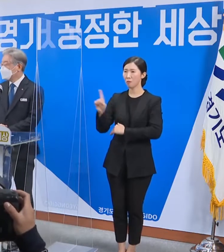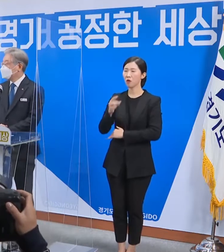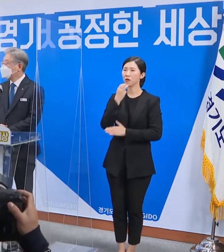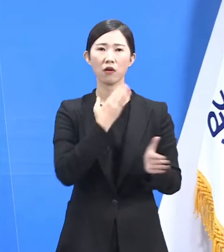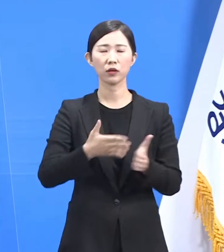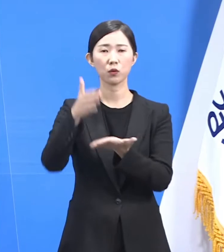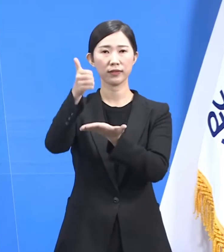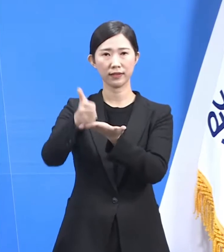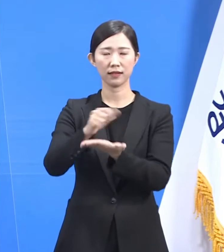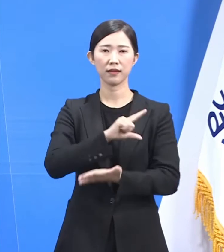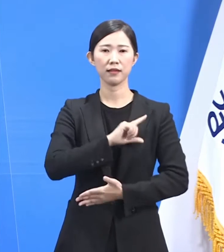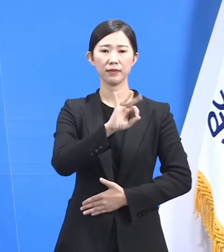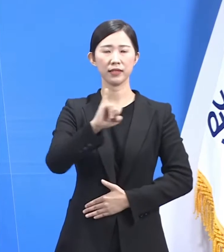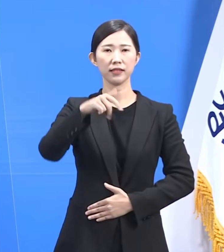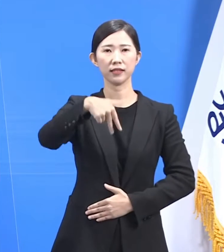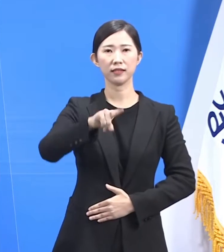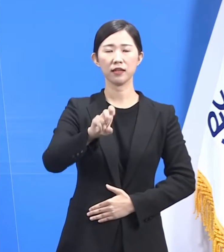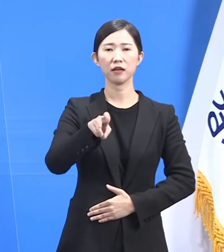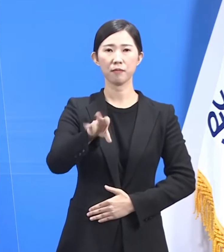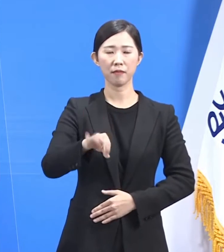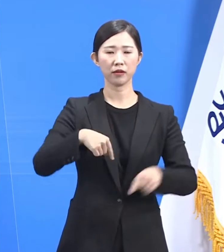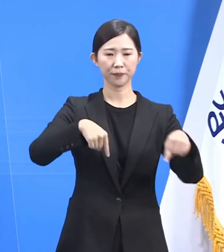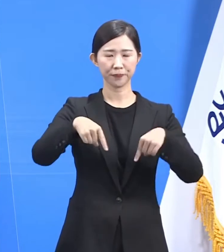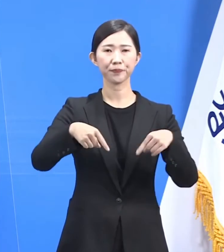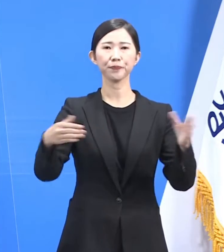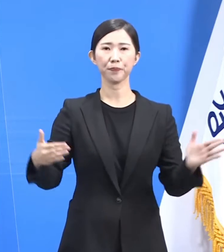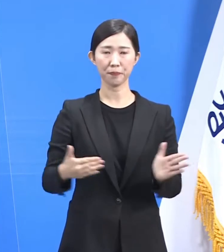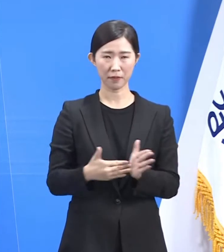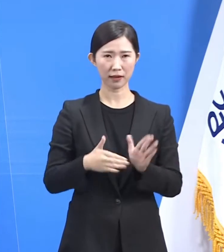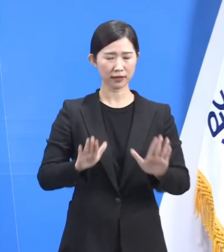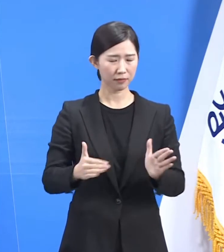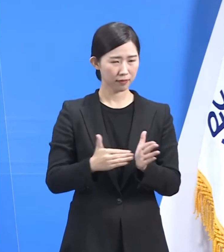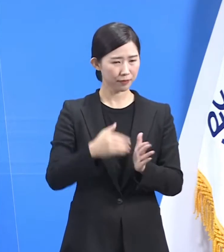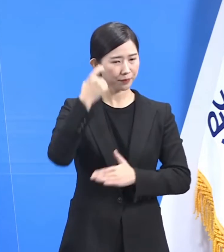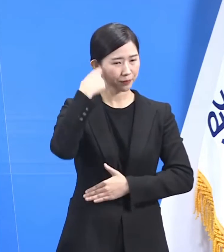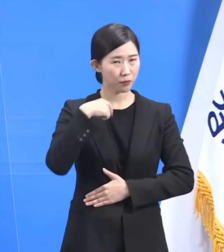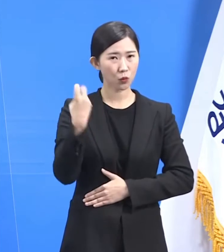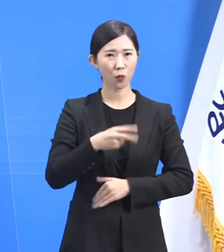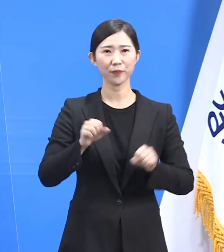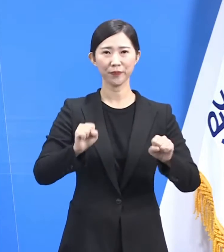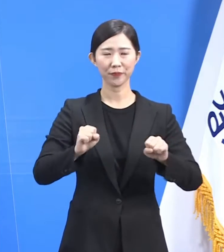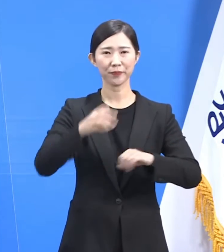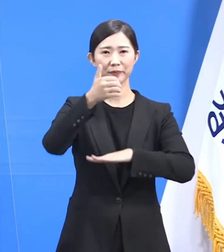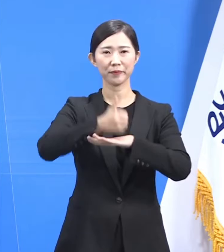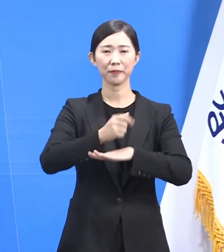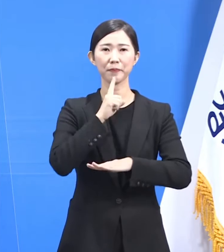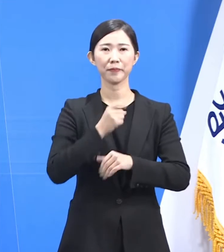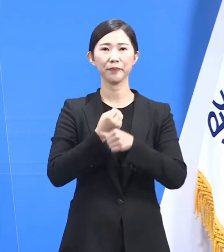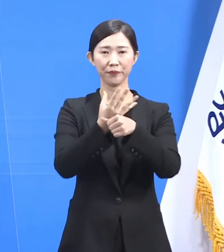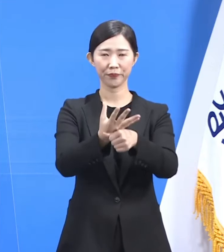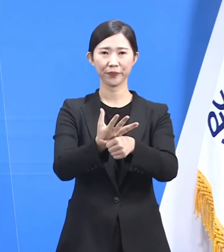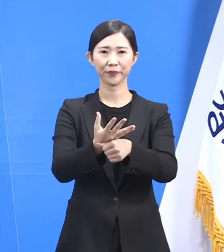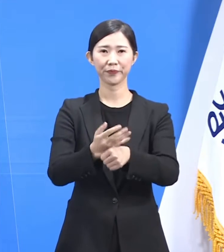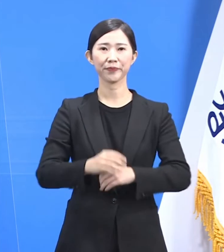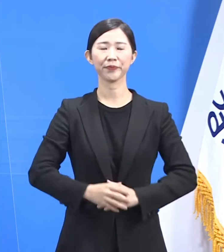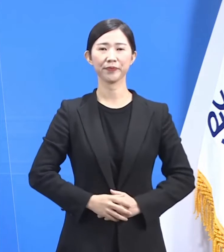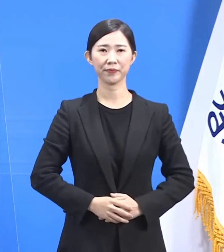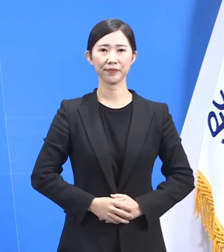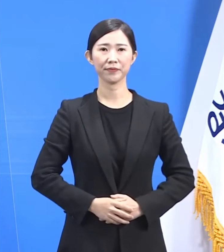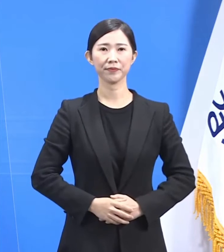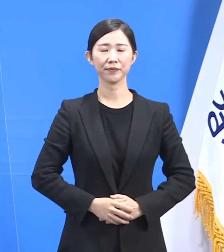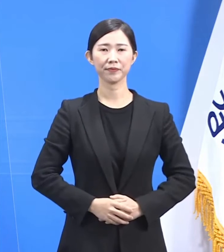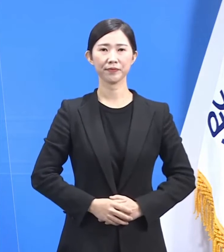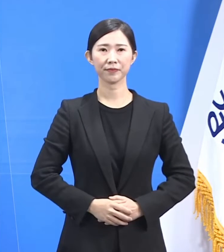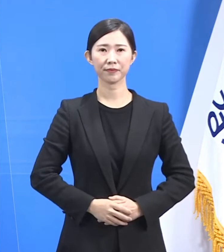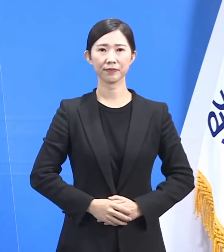경기도지사께서 도정을 마무리하시면서 그동안의 소회와 인사 말씀을 드리겠습니다. 지사님 말씀 주시기 바랍니다.